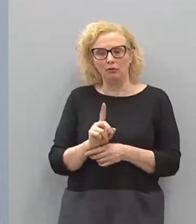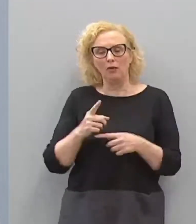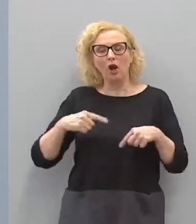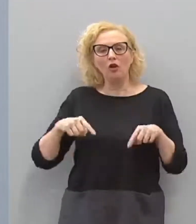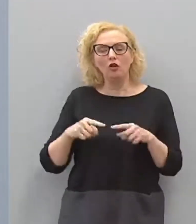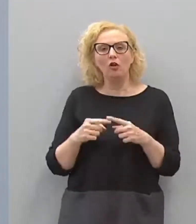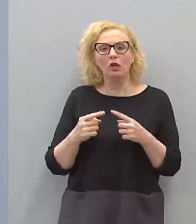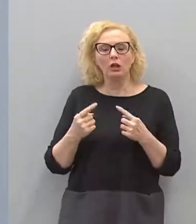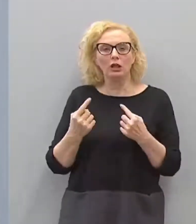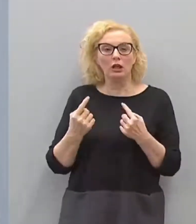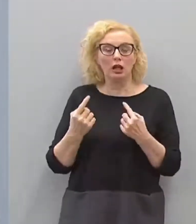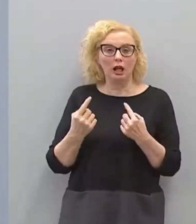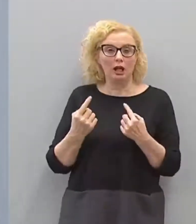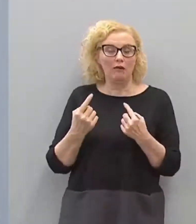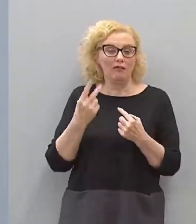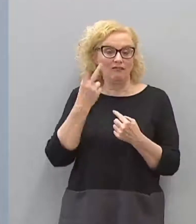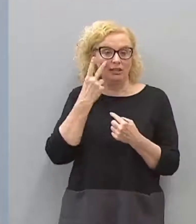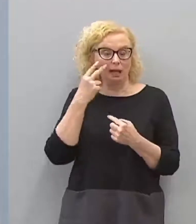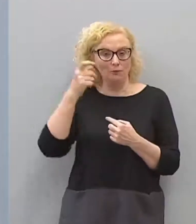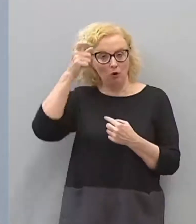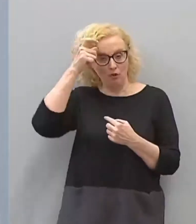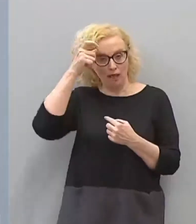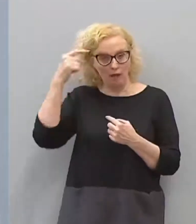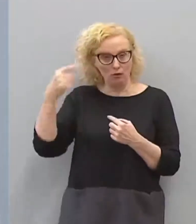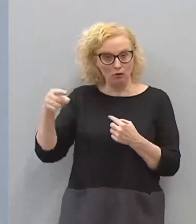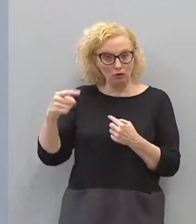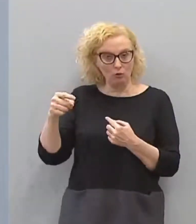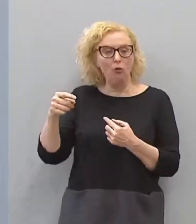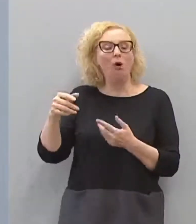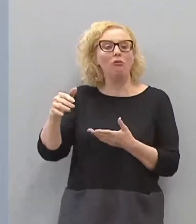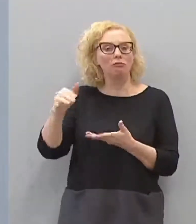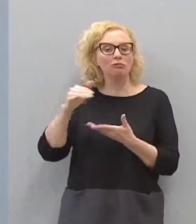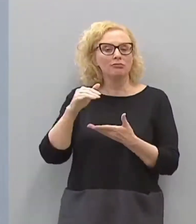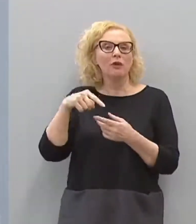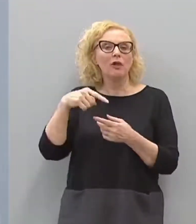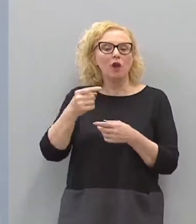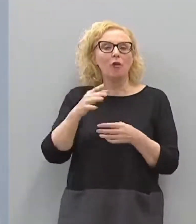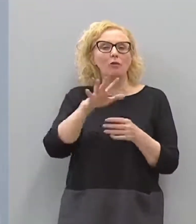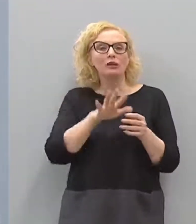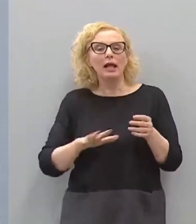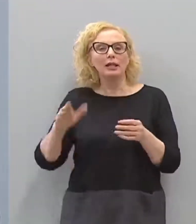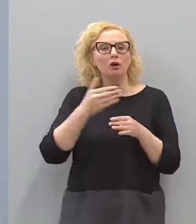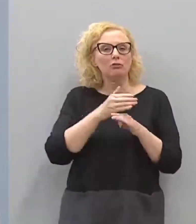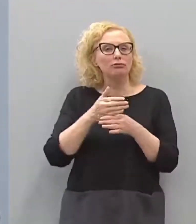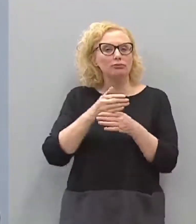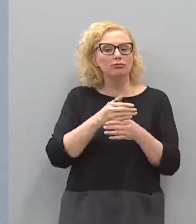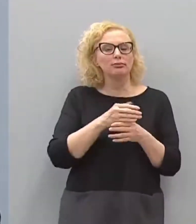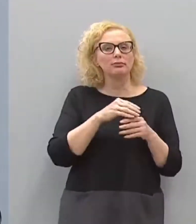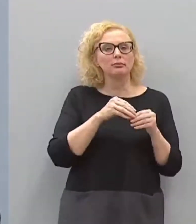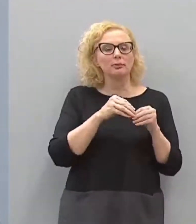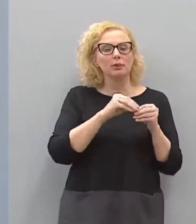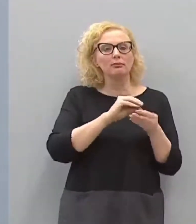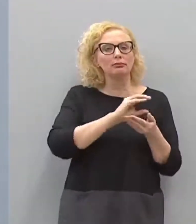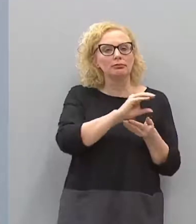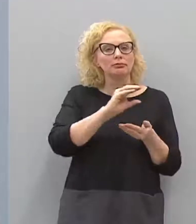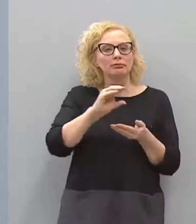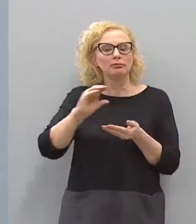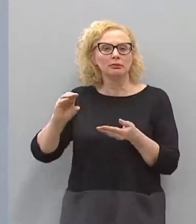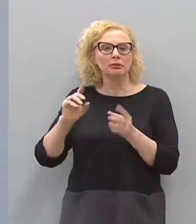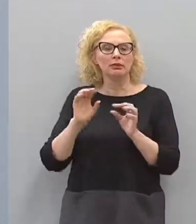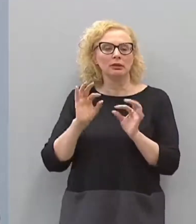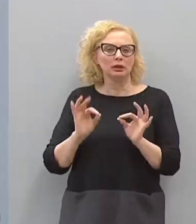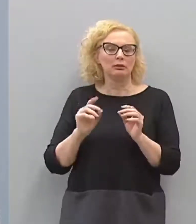quanto sia per la provvigione al governo nazionale il quale distribuisce sul territorio le dosi in linea percentuale rispetto ai territori